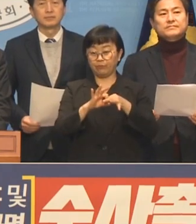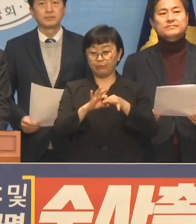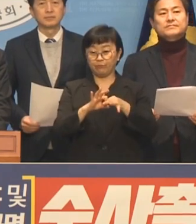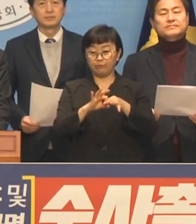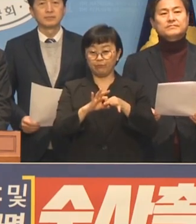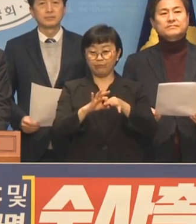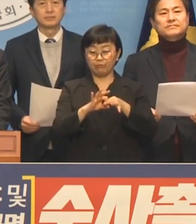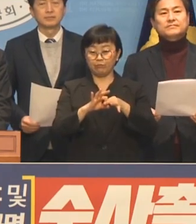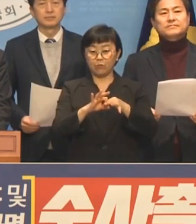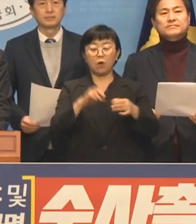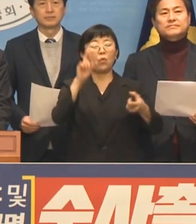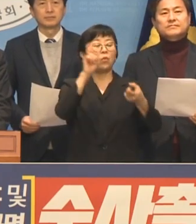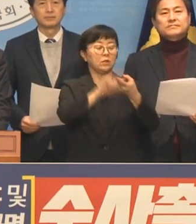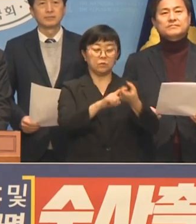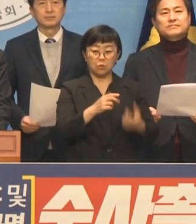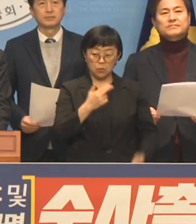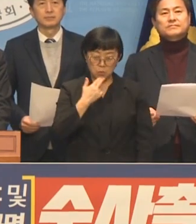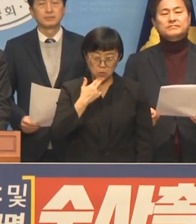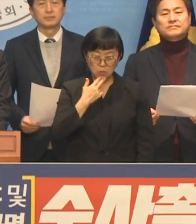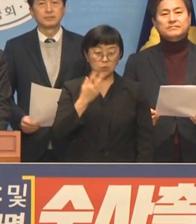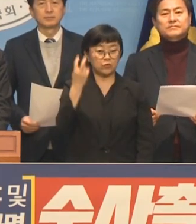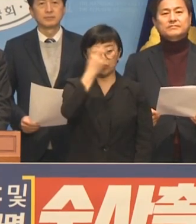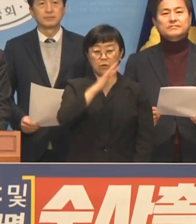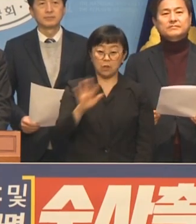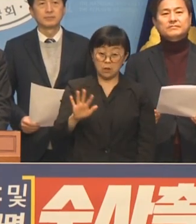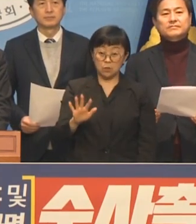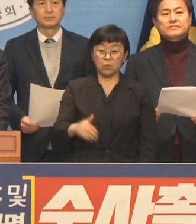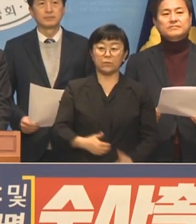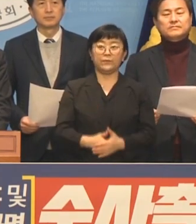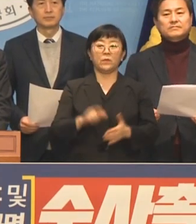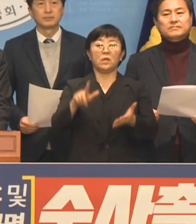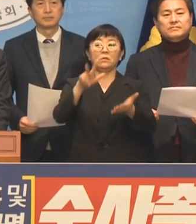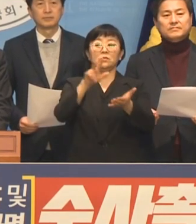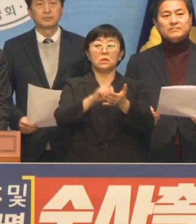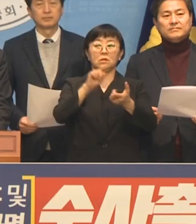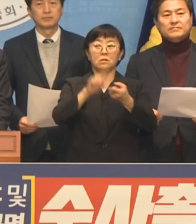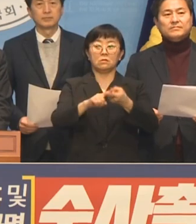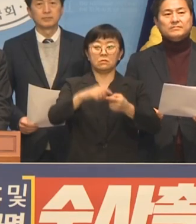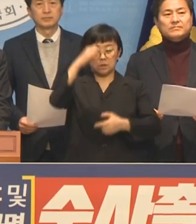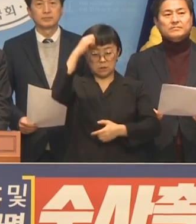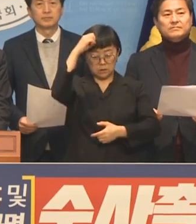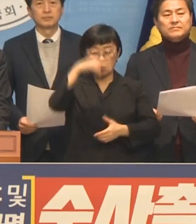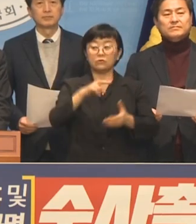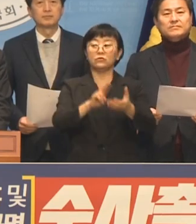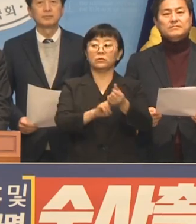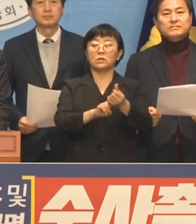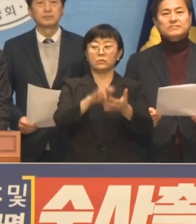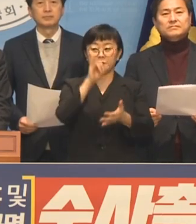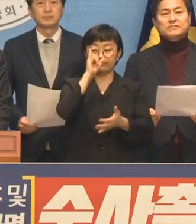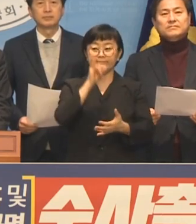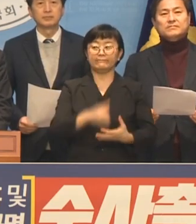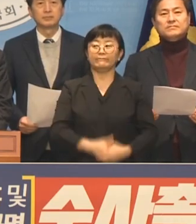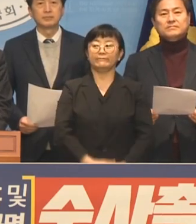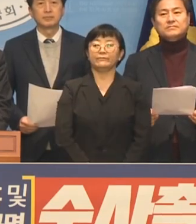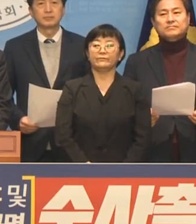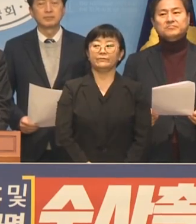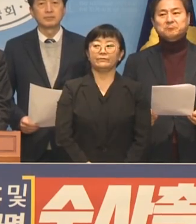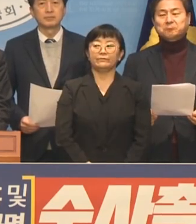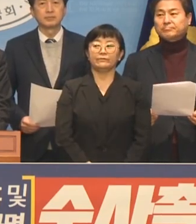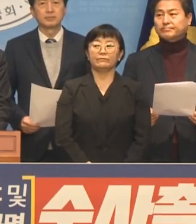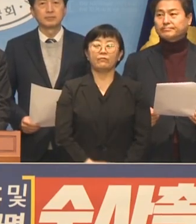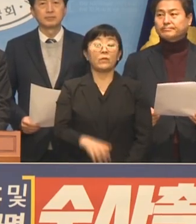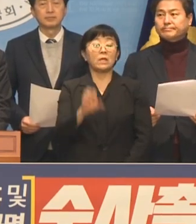전혀 관심도 없고 수사도 하지 않고 이 문제를 그냥 은폐하려고만 합니다.